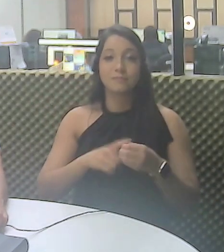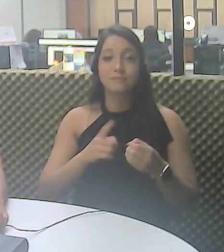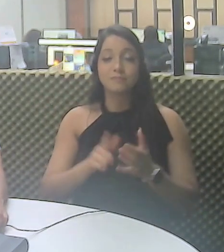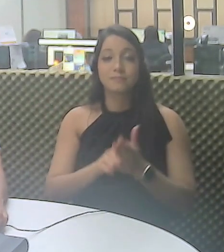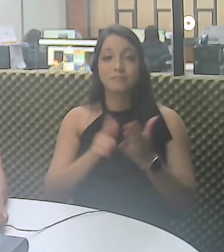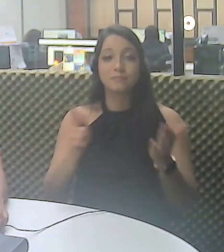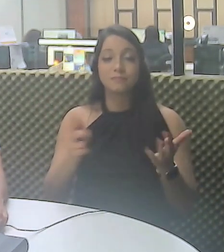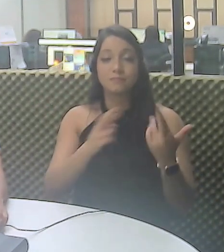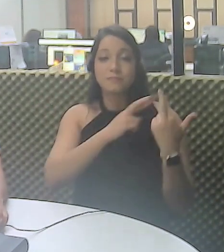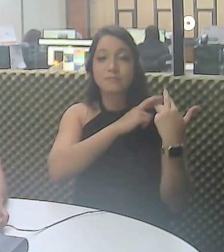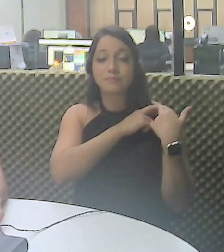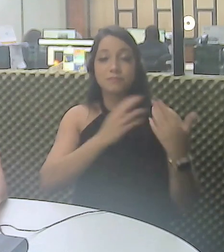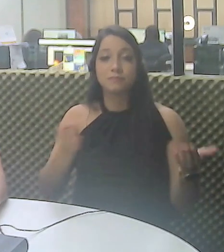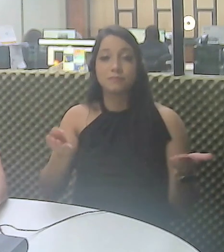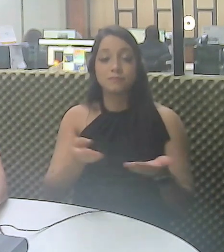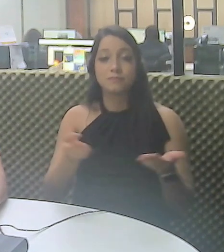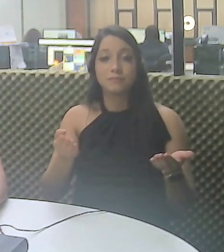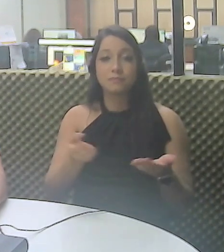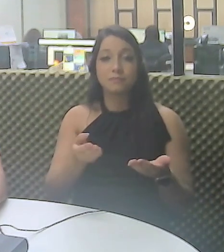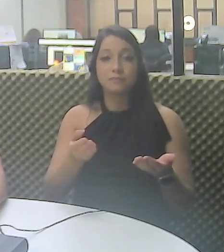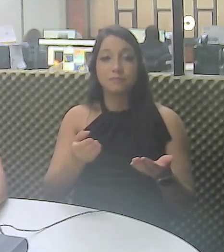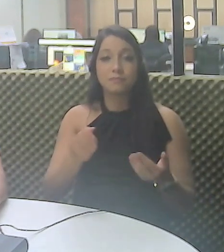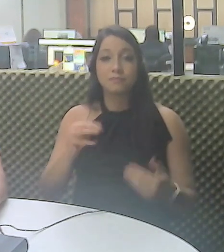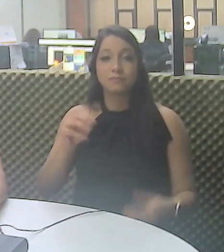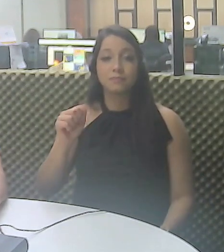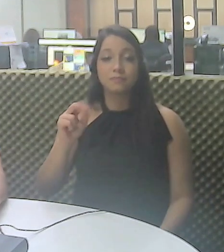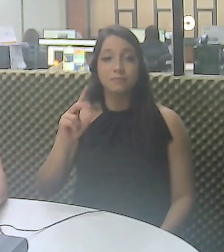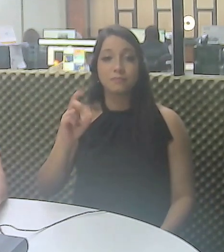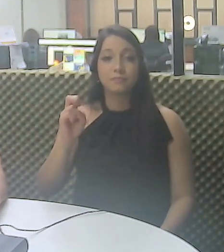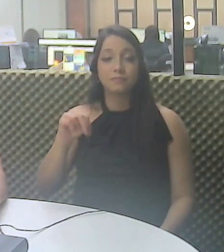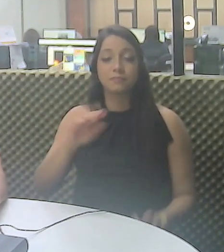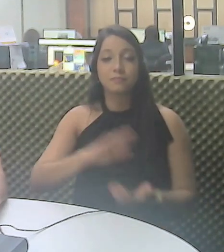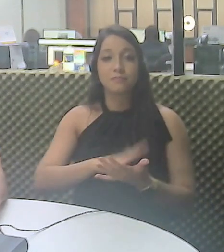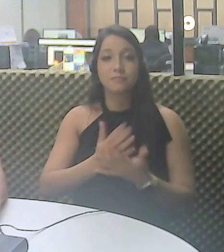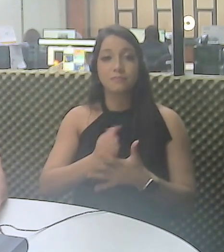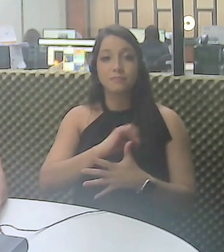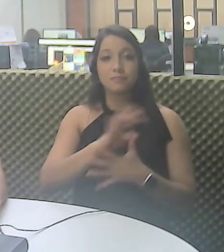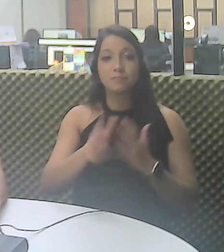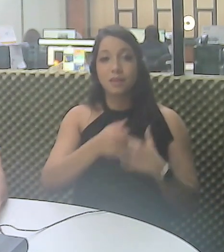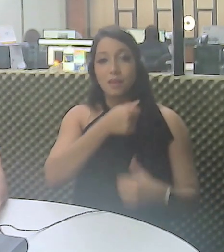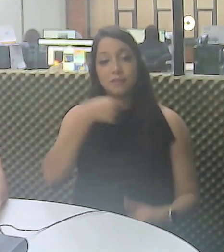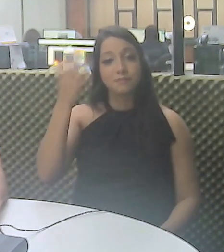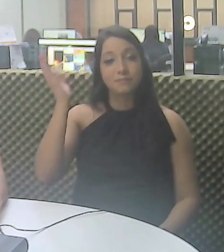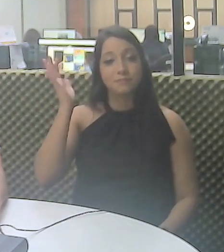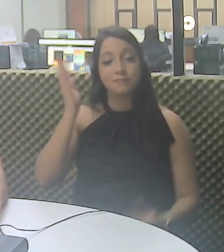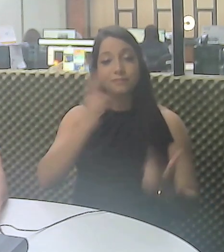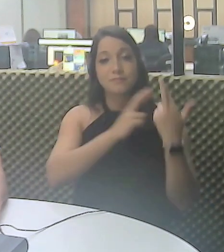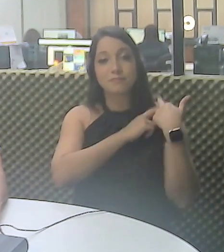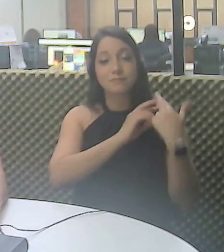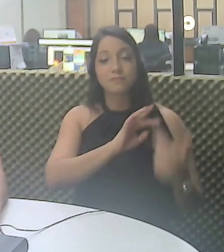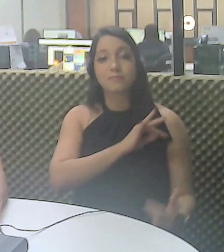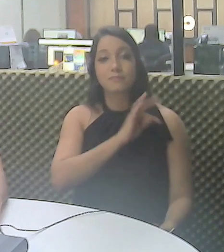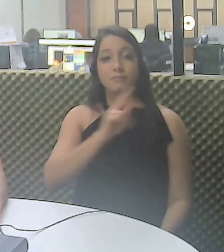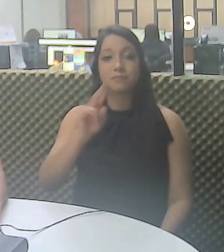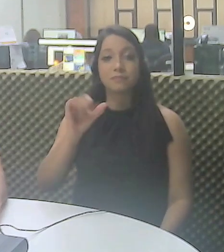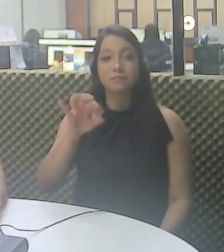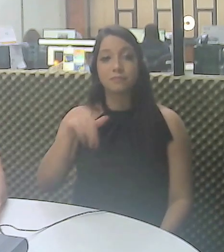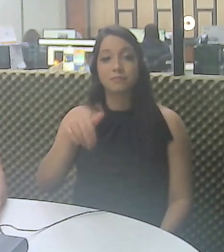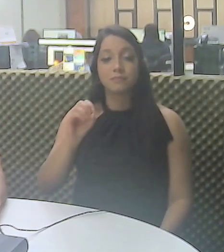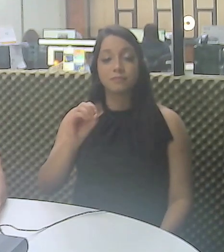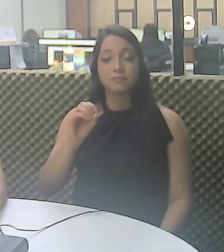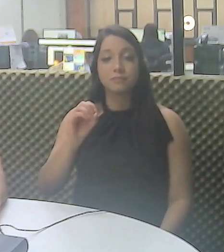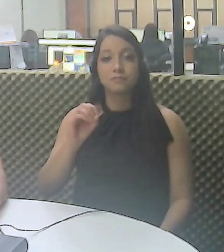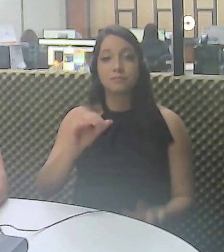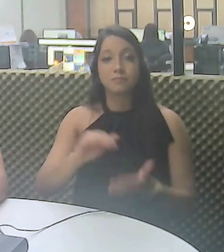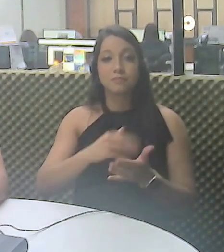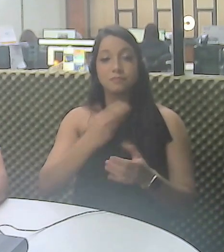Cidade. Jornalista responsável pela edição, Marden Rangel. Tradução em Libras, Amanda Valentim. Responsável técnico, Cristiano